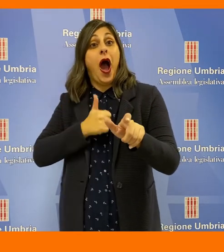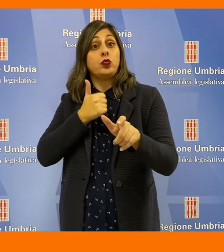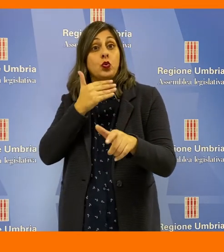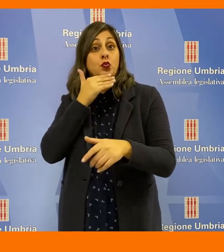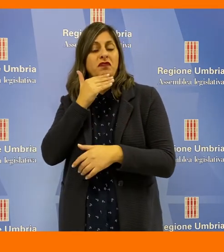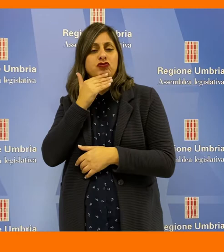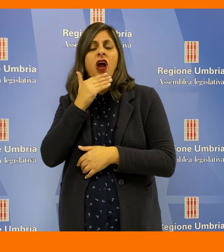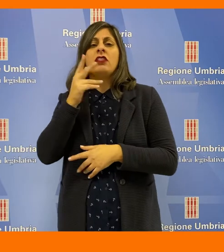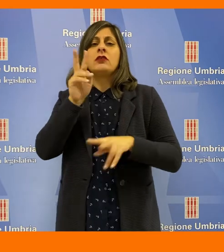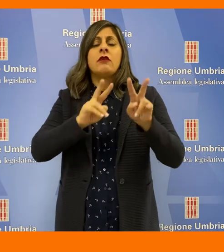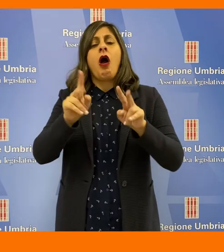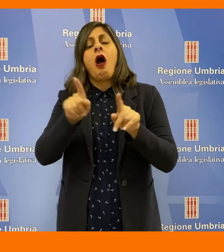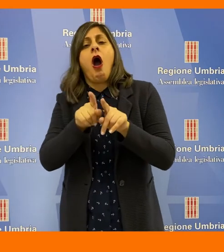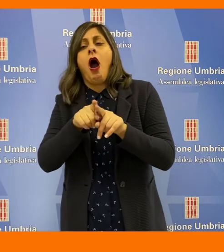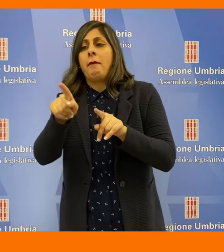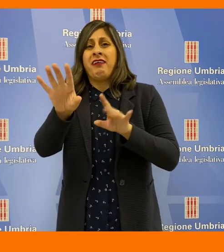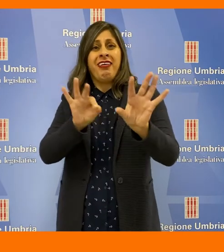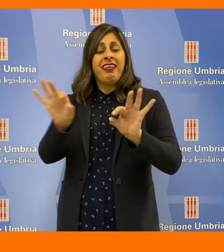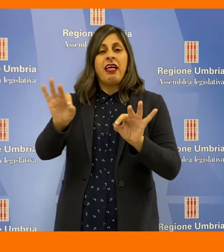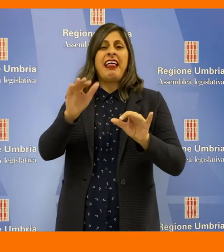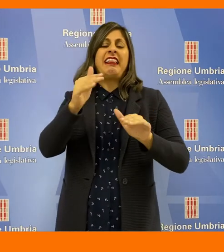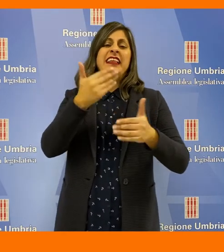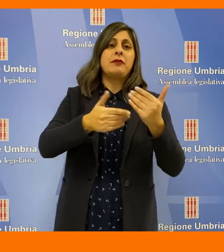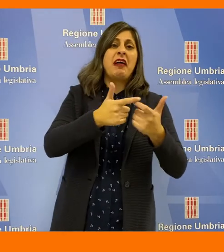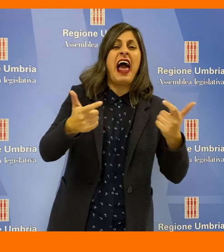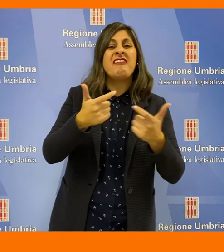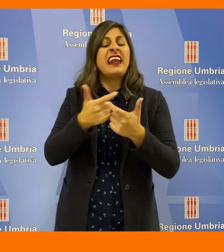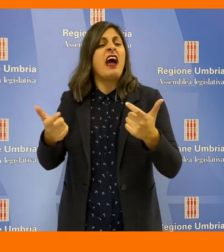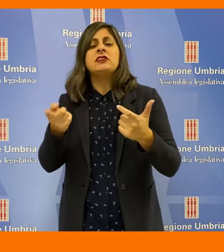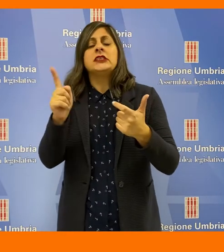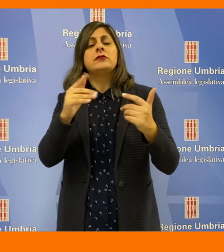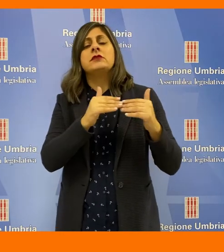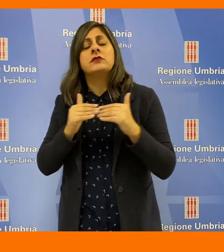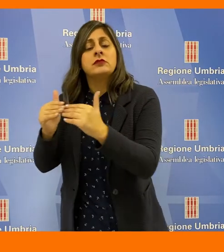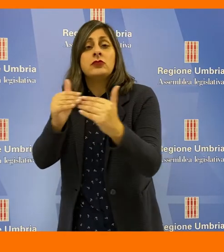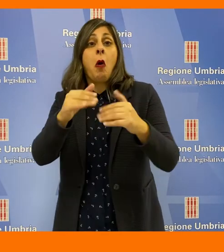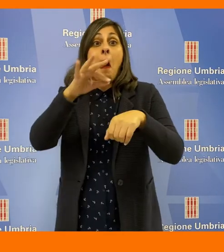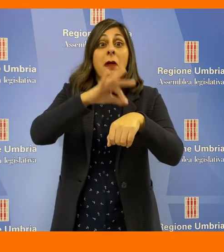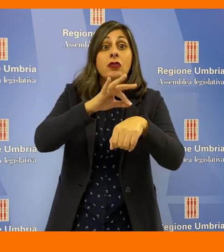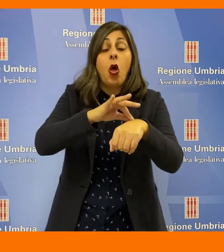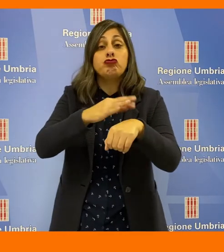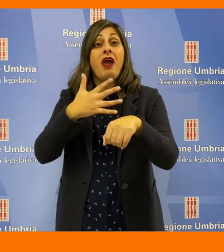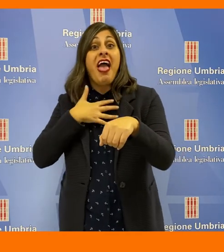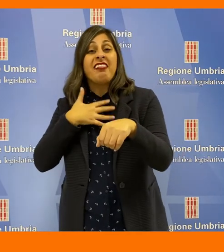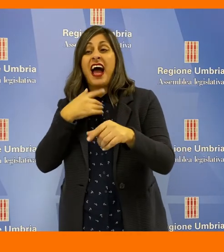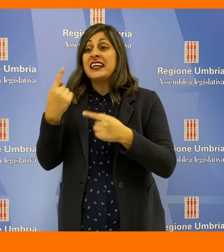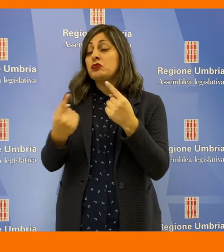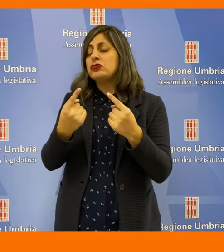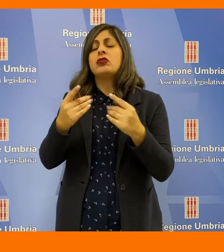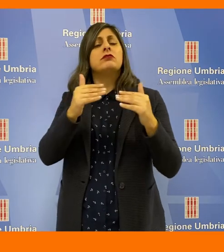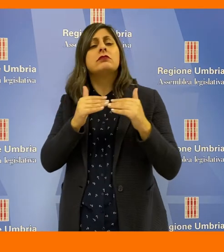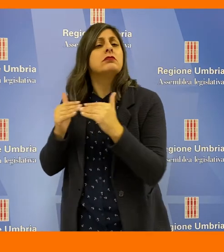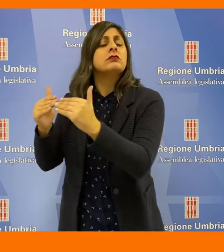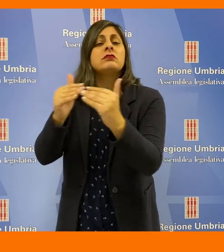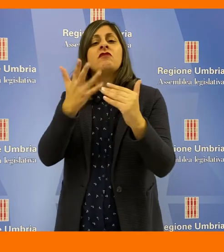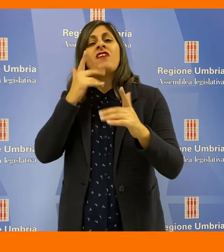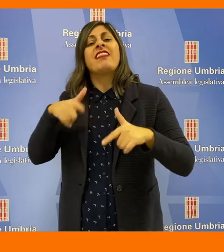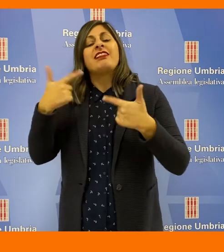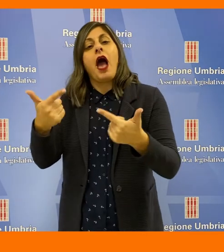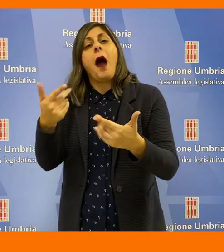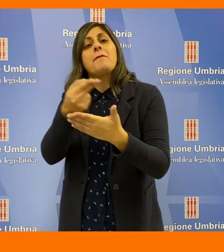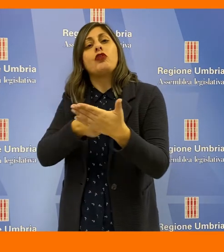assicurare a tutte le persone non autosufficienti, senza discriminazioni in termini di disabilità grave o gravissima, patologie,